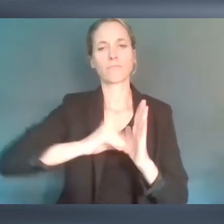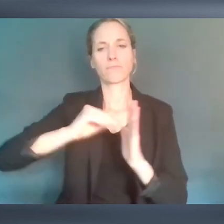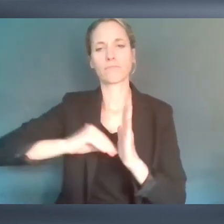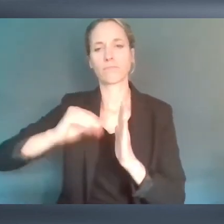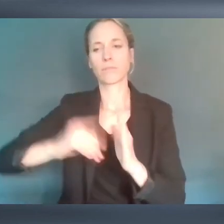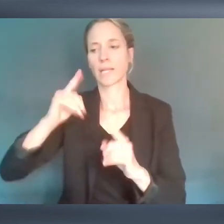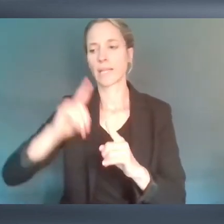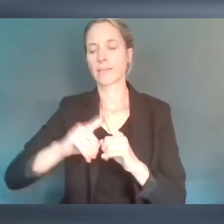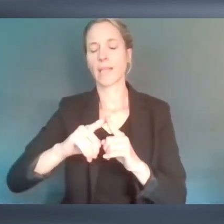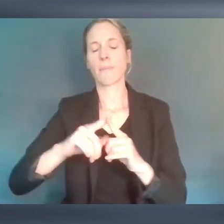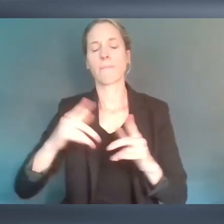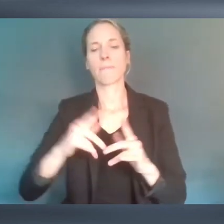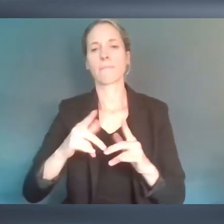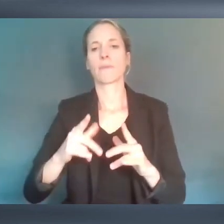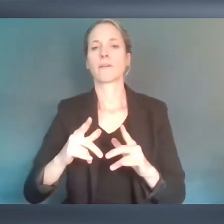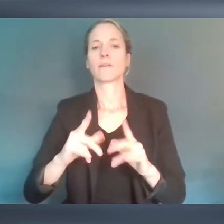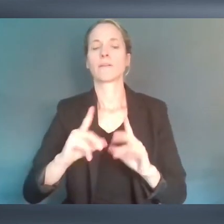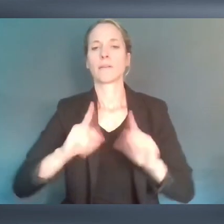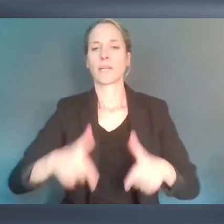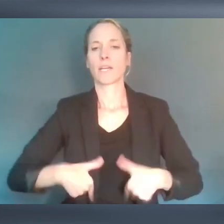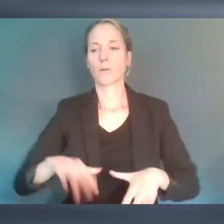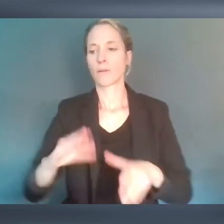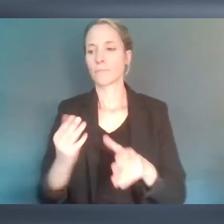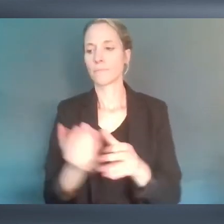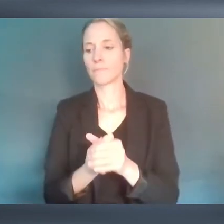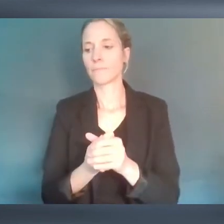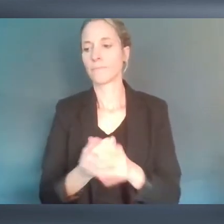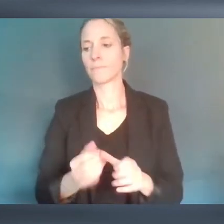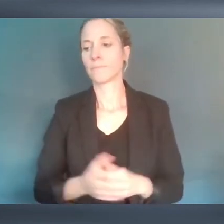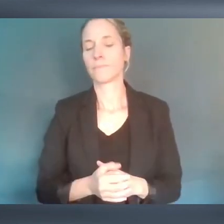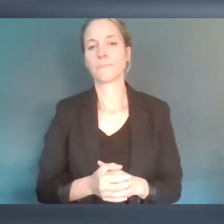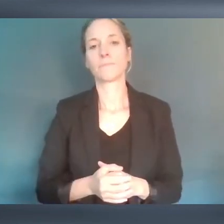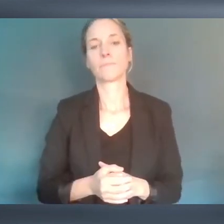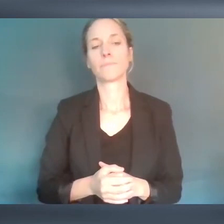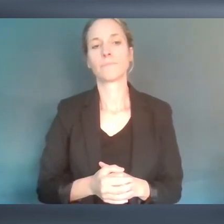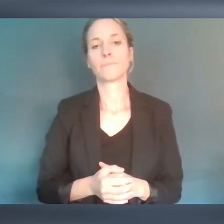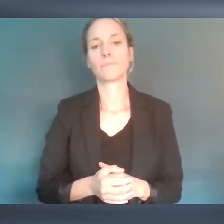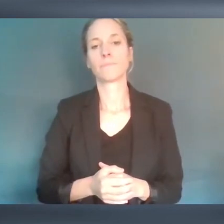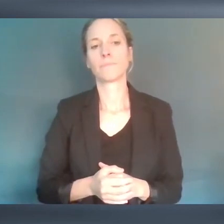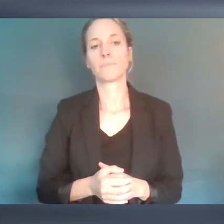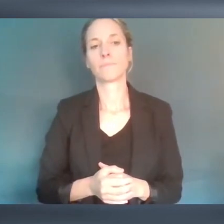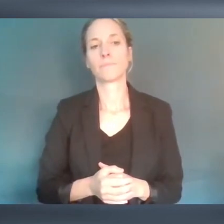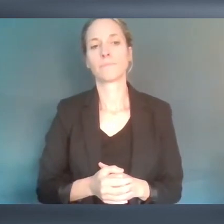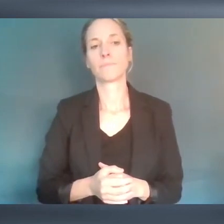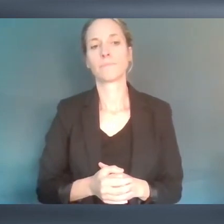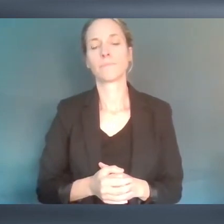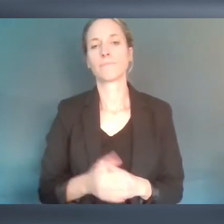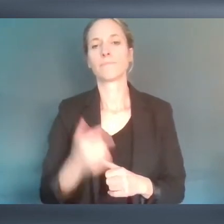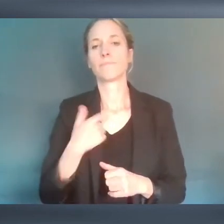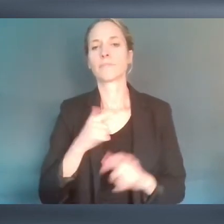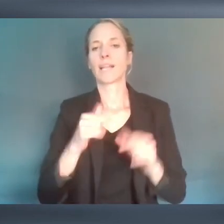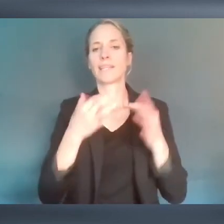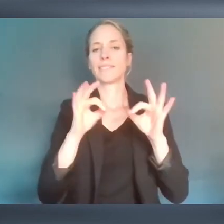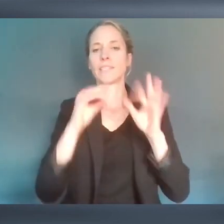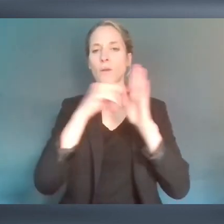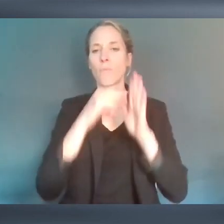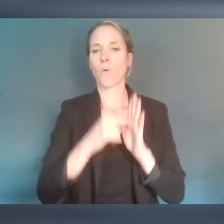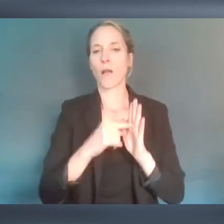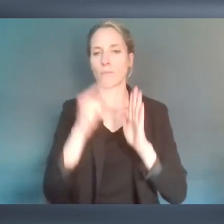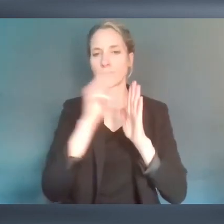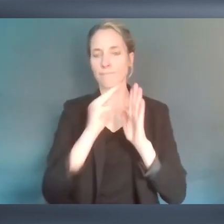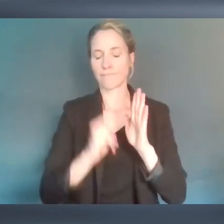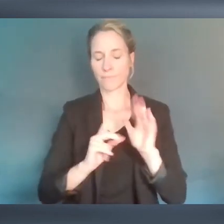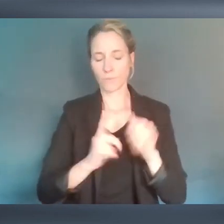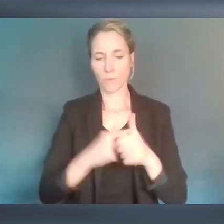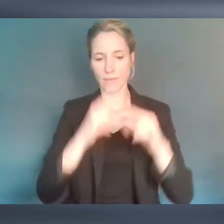du leadership inclusif, donc, on mentionne 10 points, et je vous en lis quelques-uns. Définir une vision